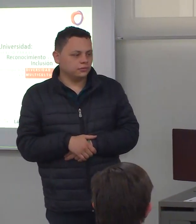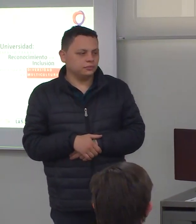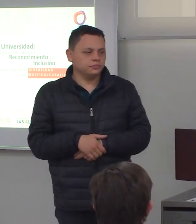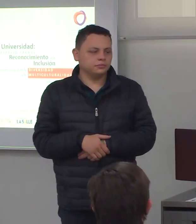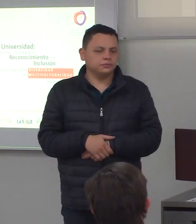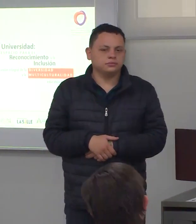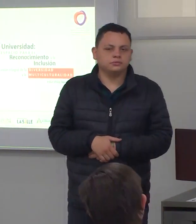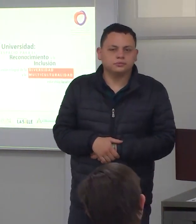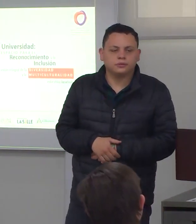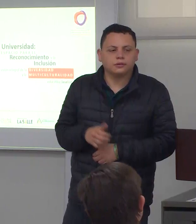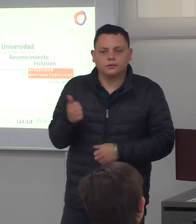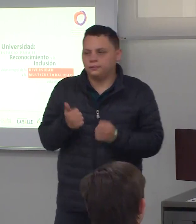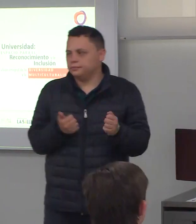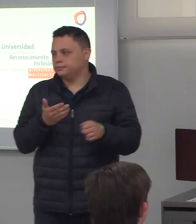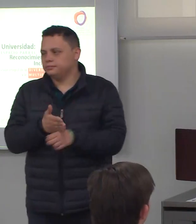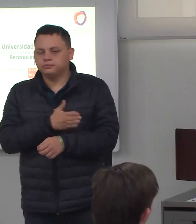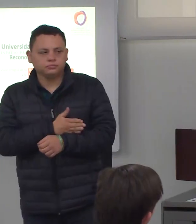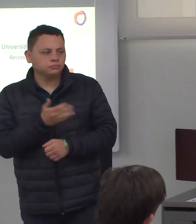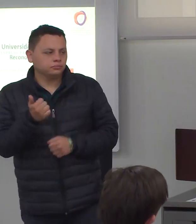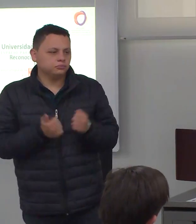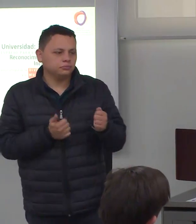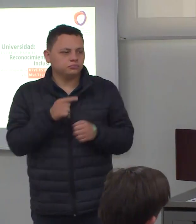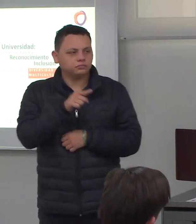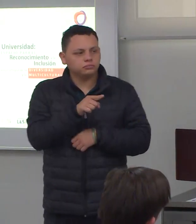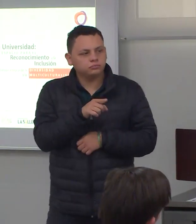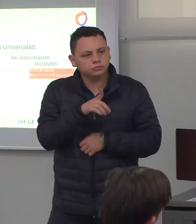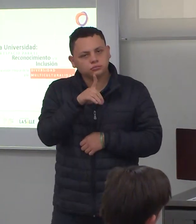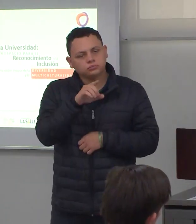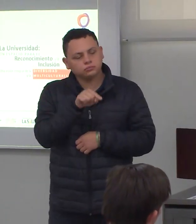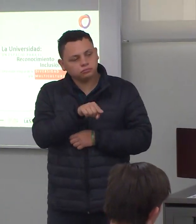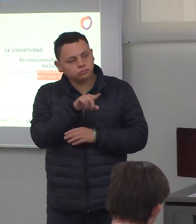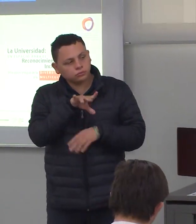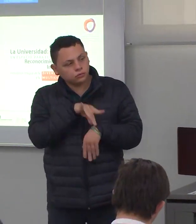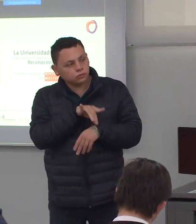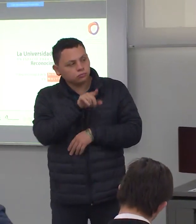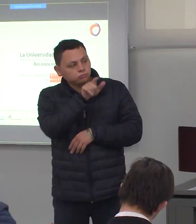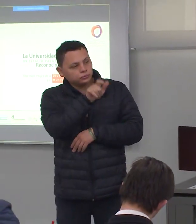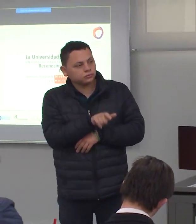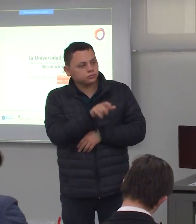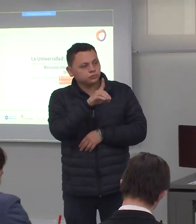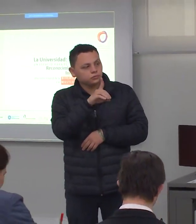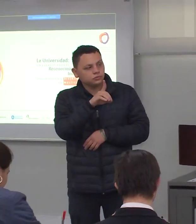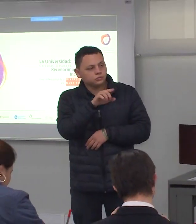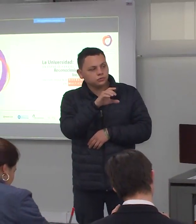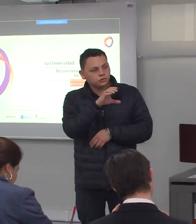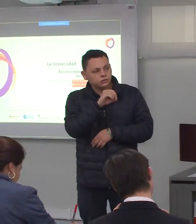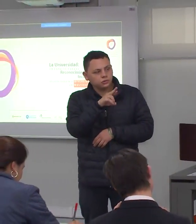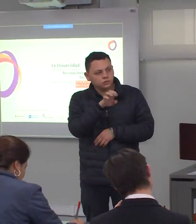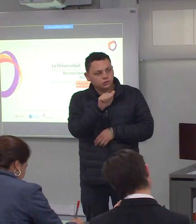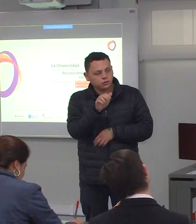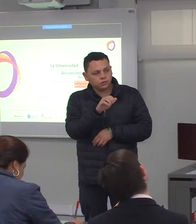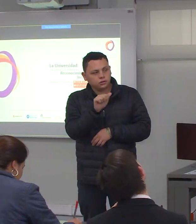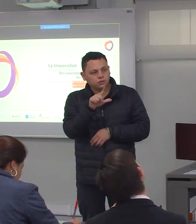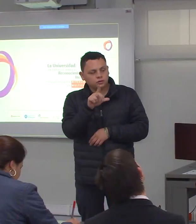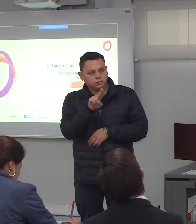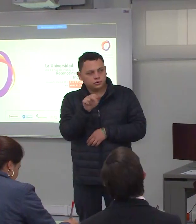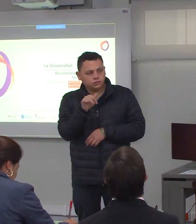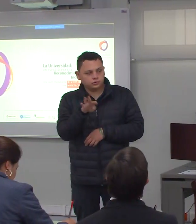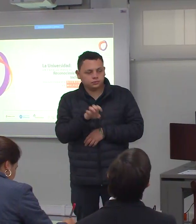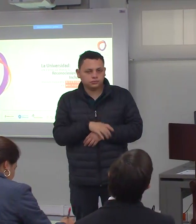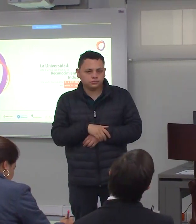de antesala tener al doctor Jorge Iván Correa Alzate pues me encanta porque